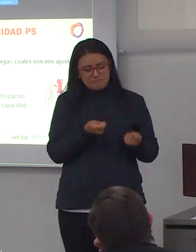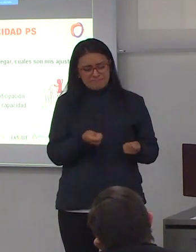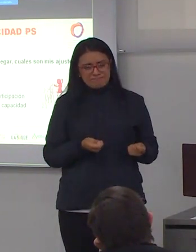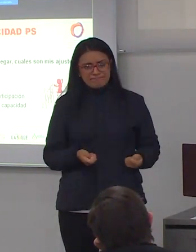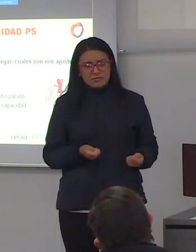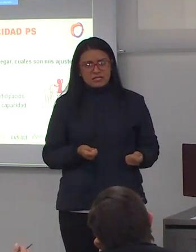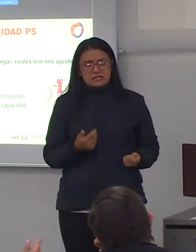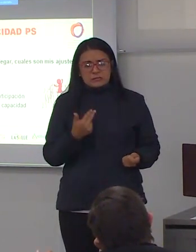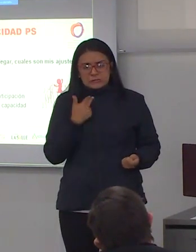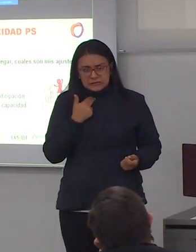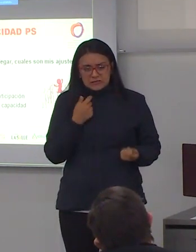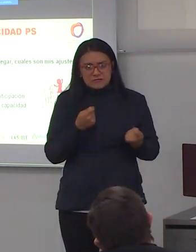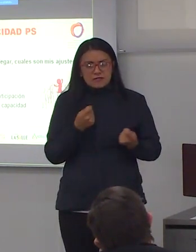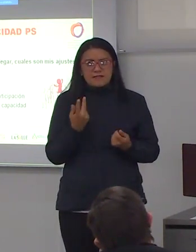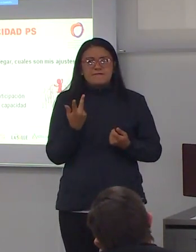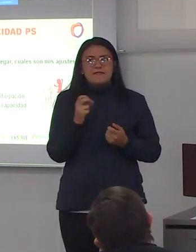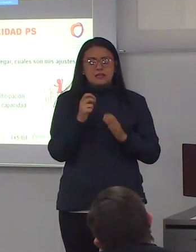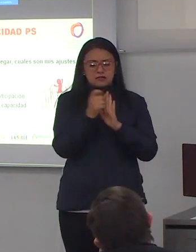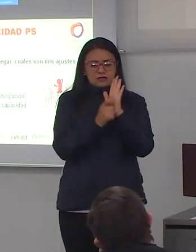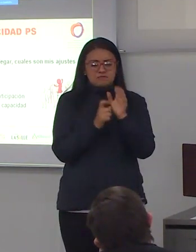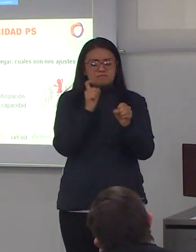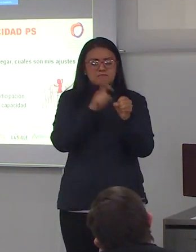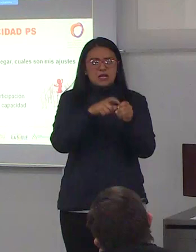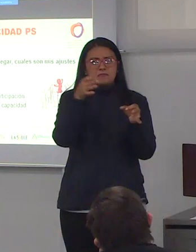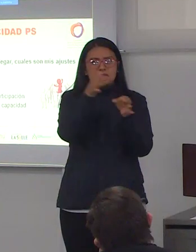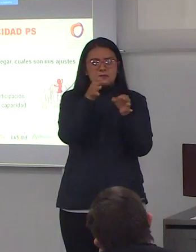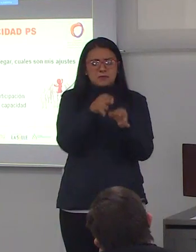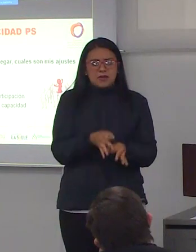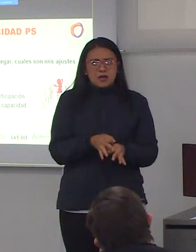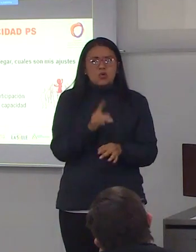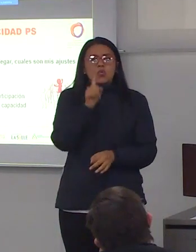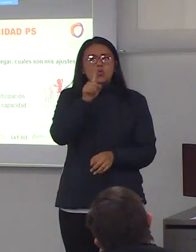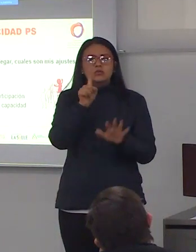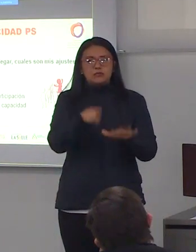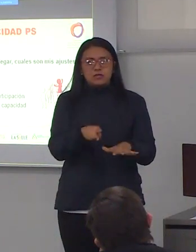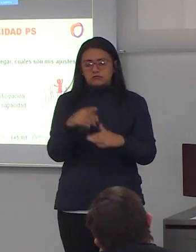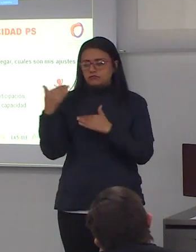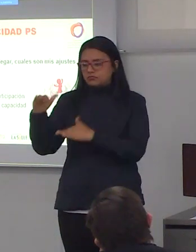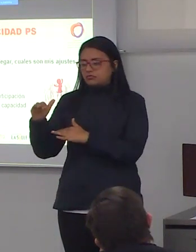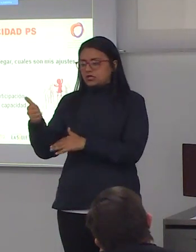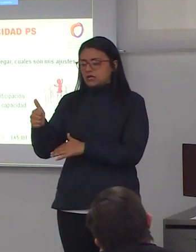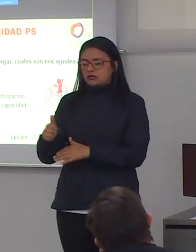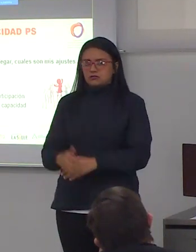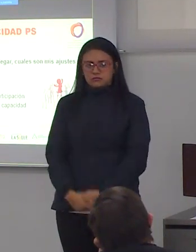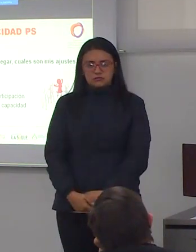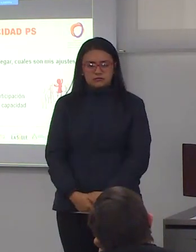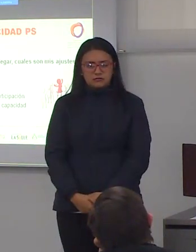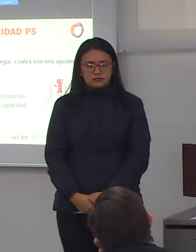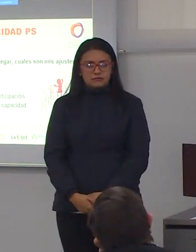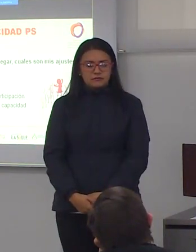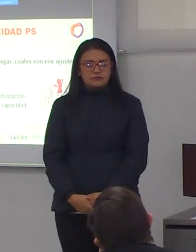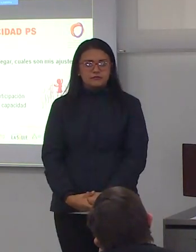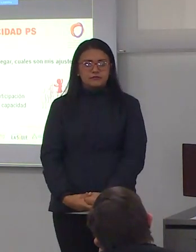no termino toteado metiendo veinte créditos en un solo semestre? cuando el límite son diez ¿bien?